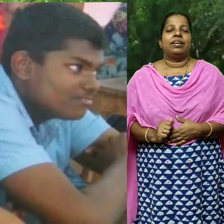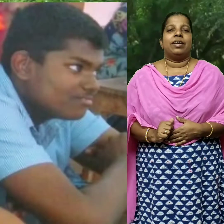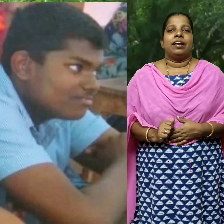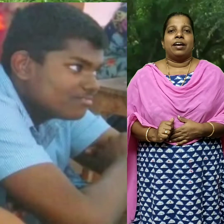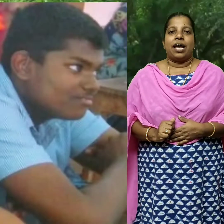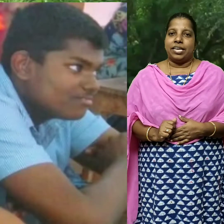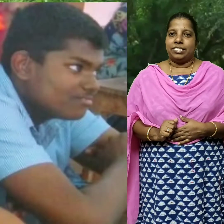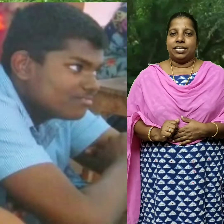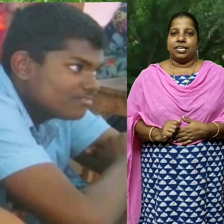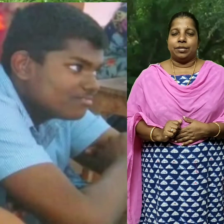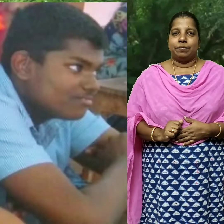അയച്ചു തരണം.